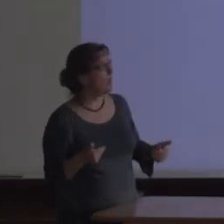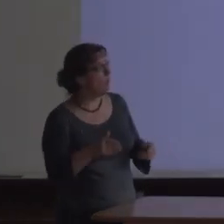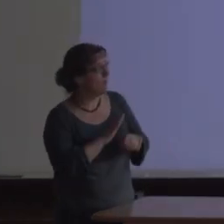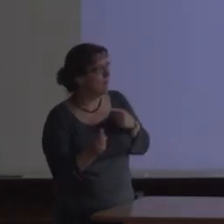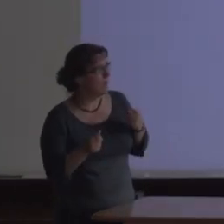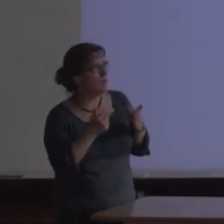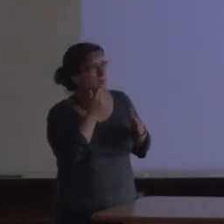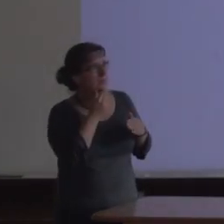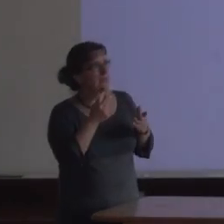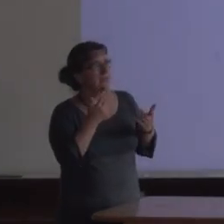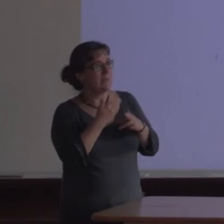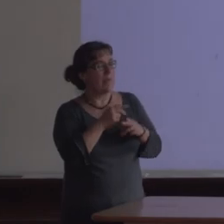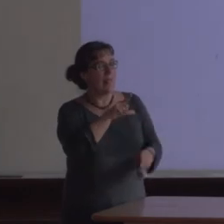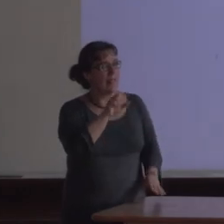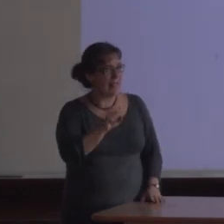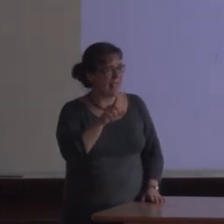Ouais.